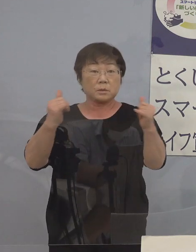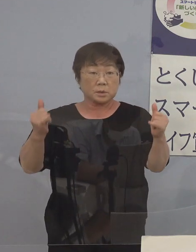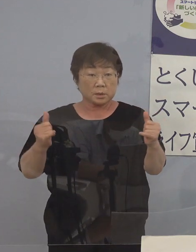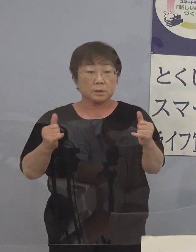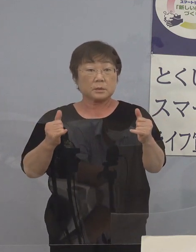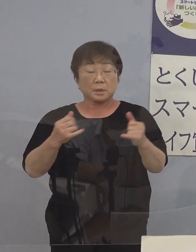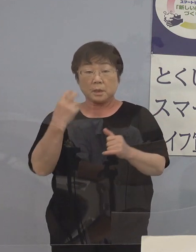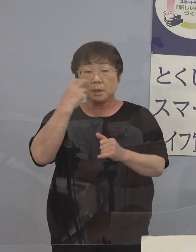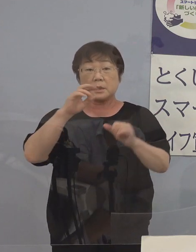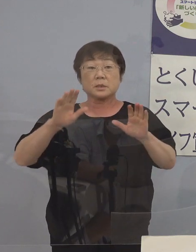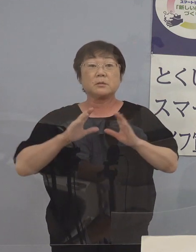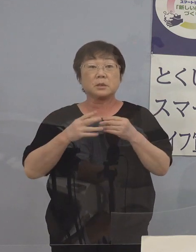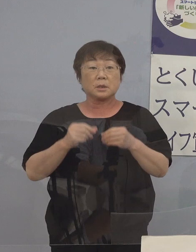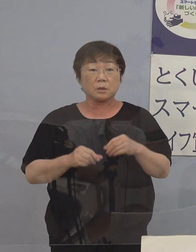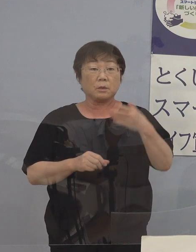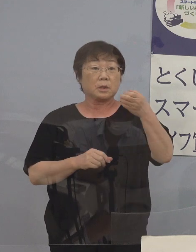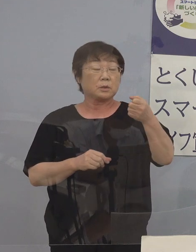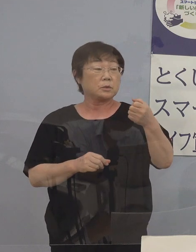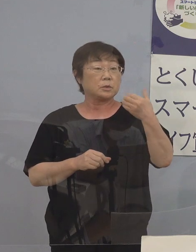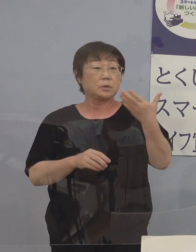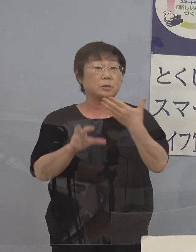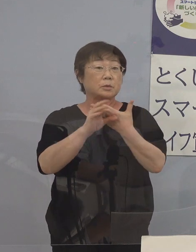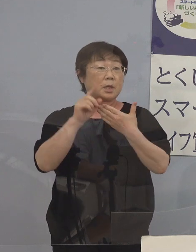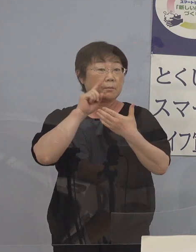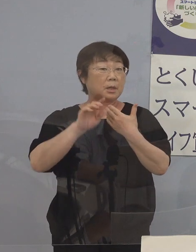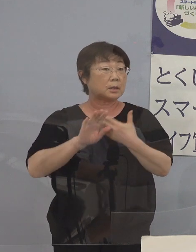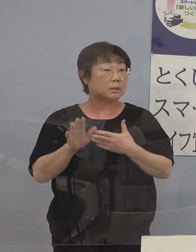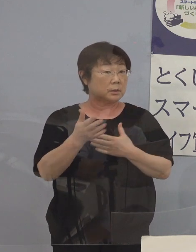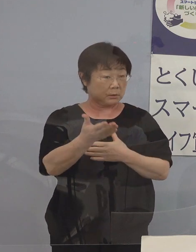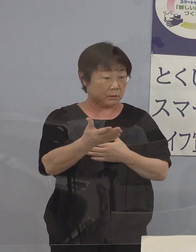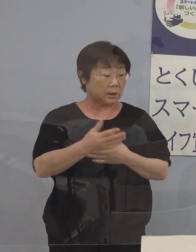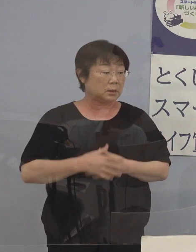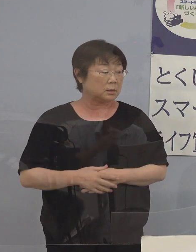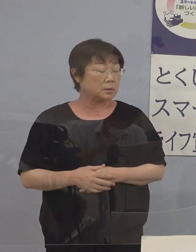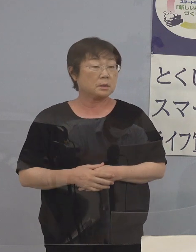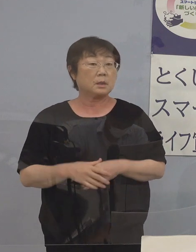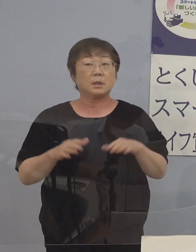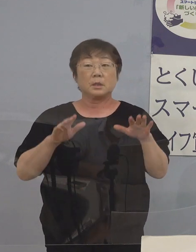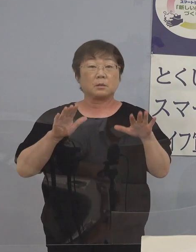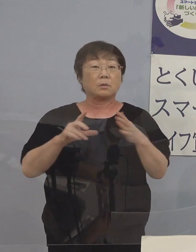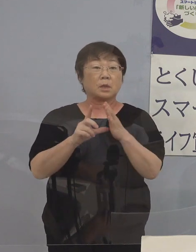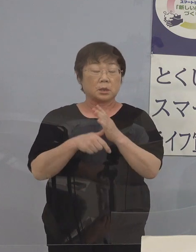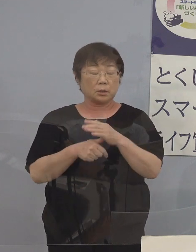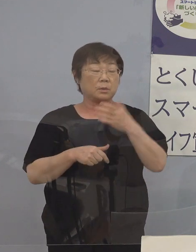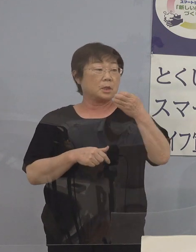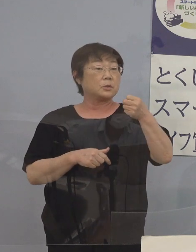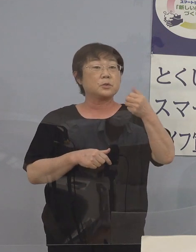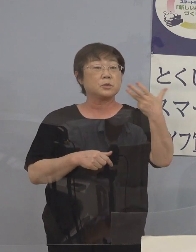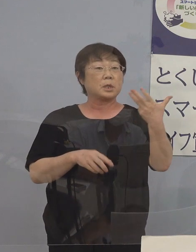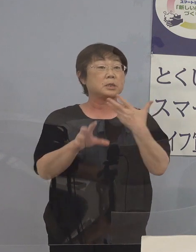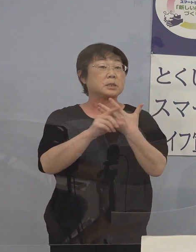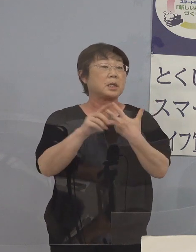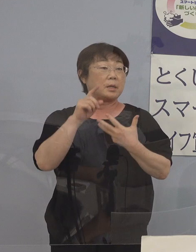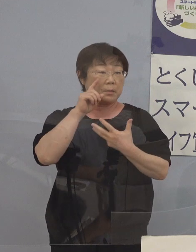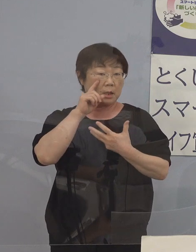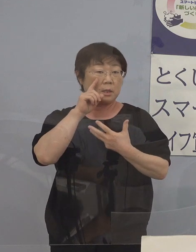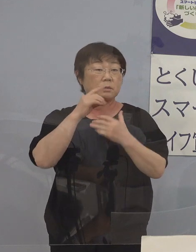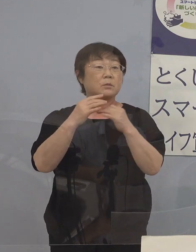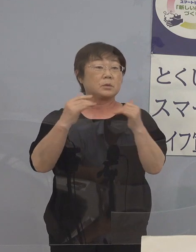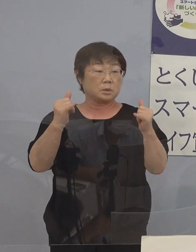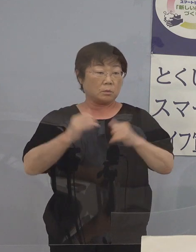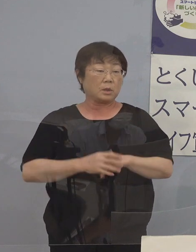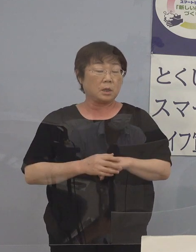査された方というのは99例目の方以外だと思うんですか。 まあ、今回の場合98例目の方がいわゆ